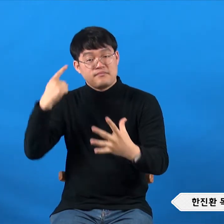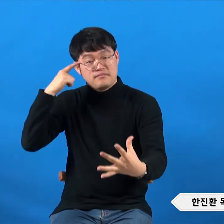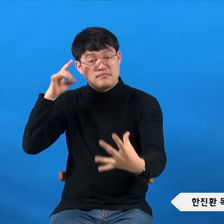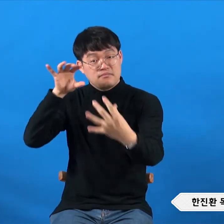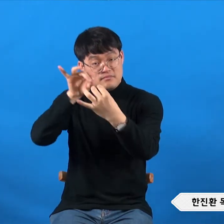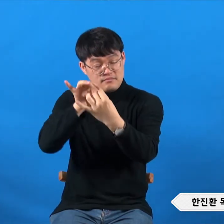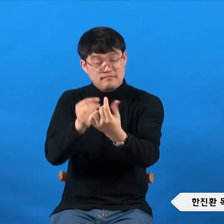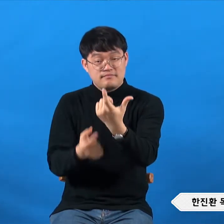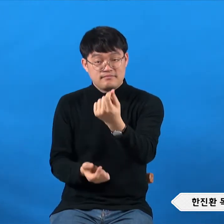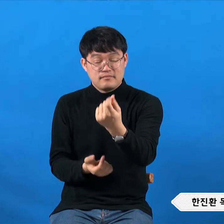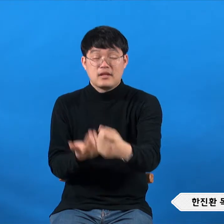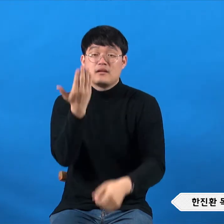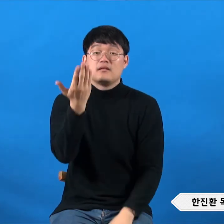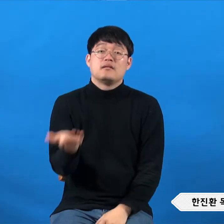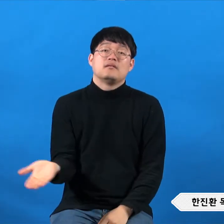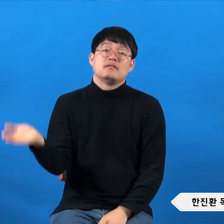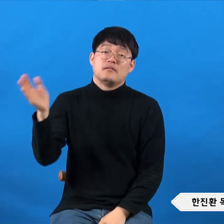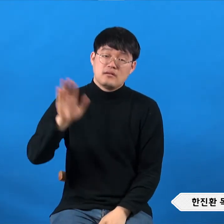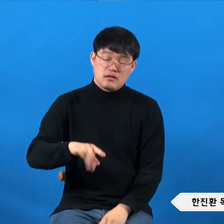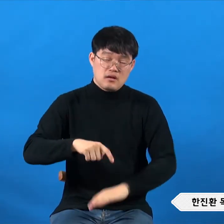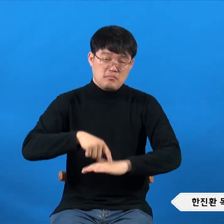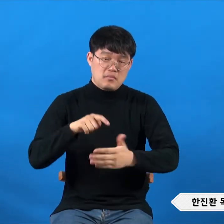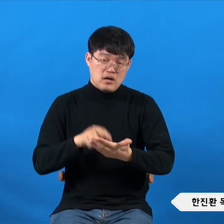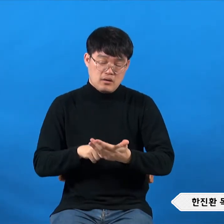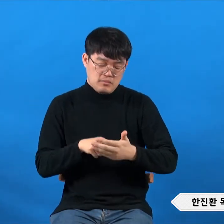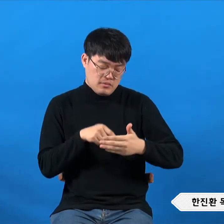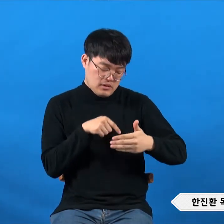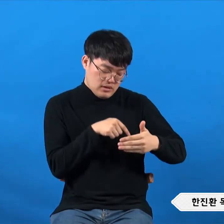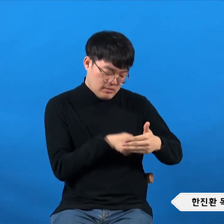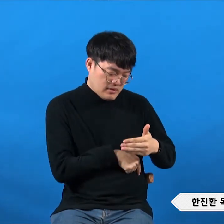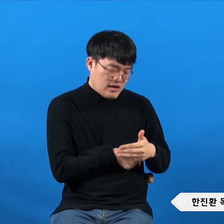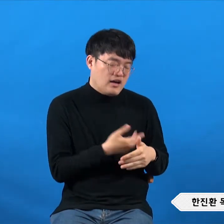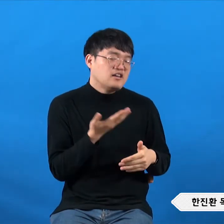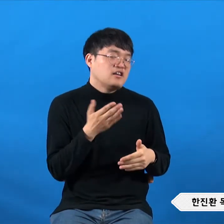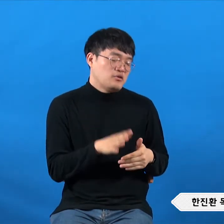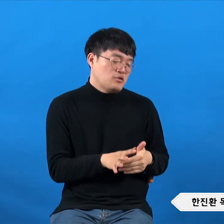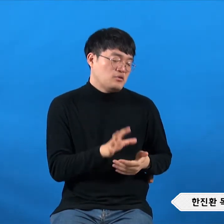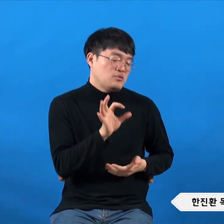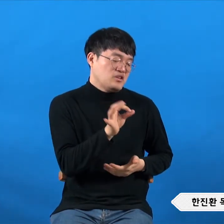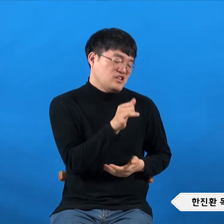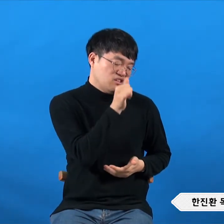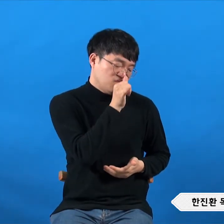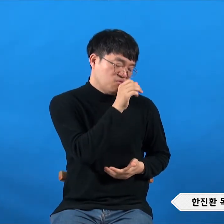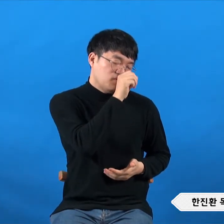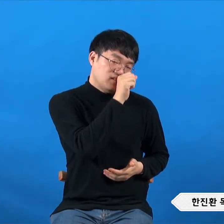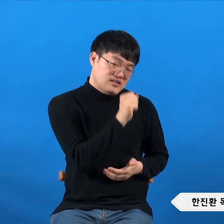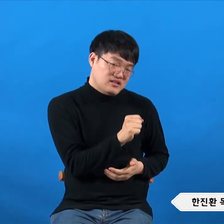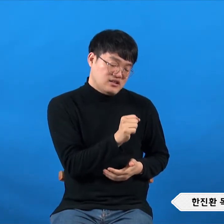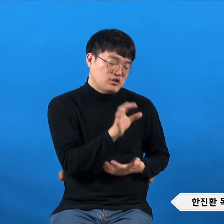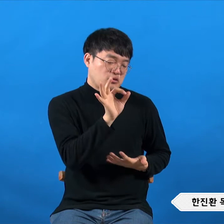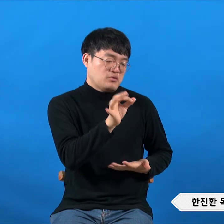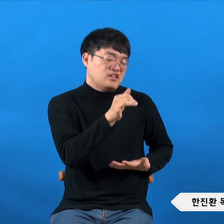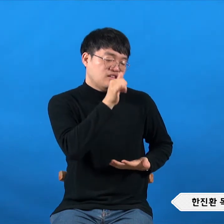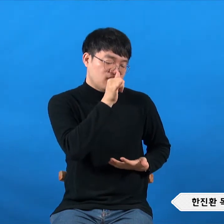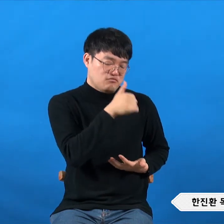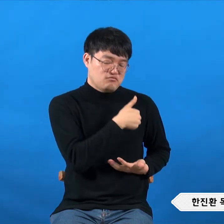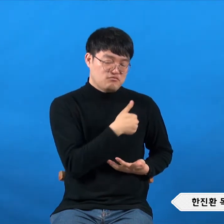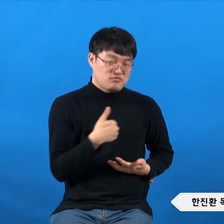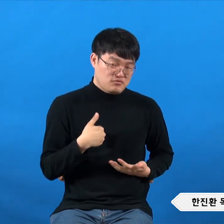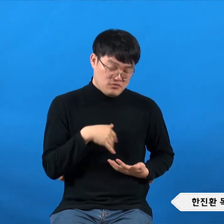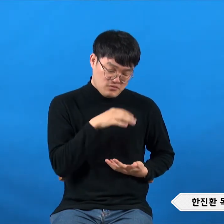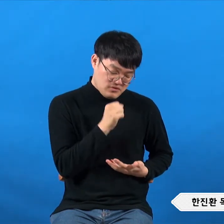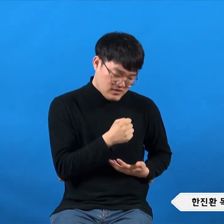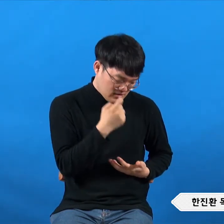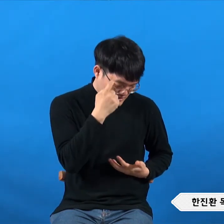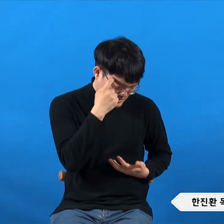대부분 동의를 하실 겁니다. 그러면서도 마음 한구석에는 그래도 돈이 중요해. 돈이